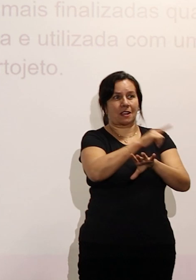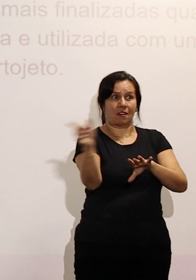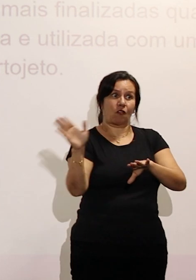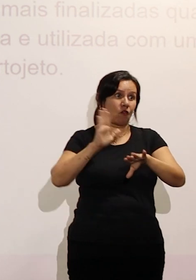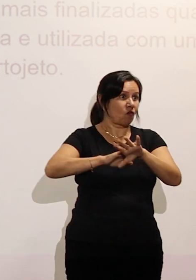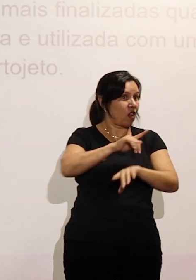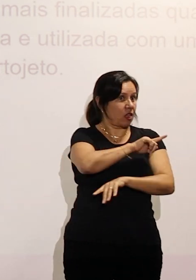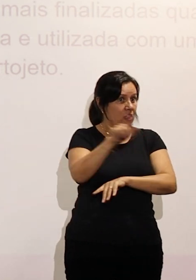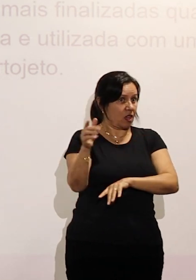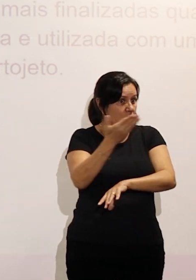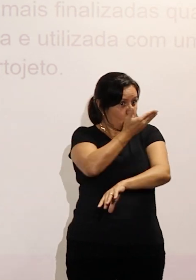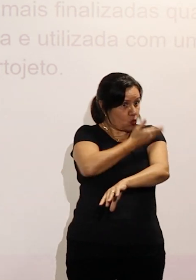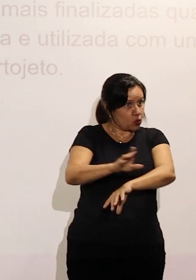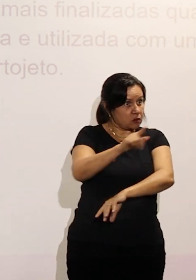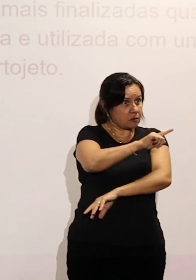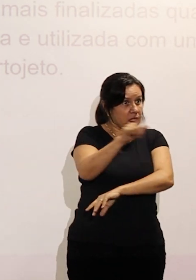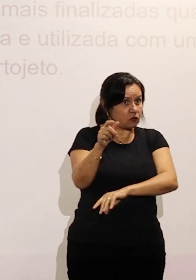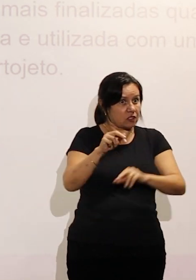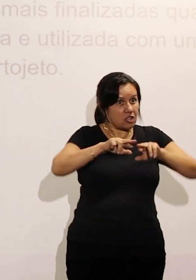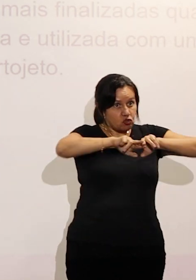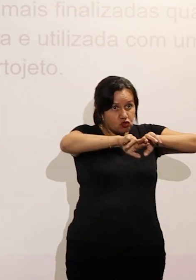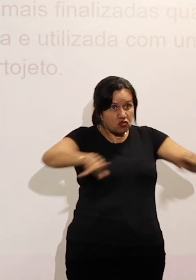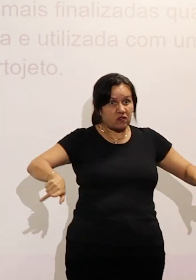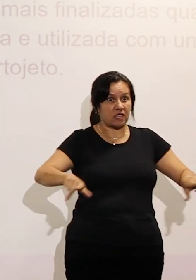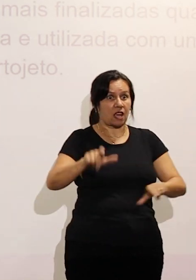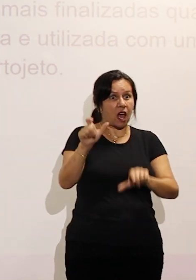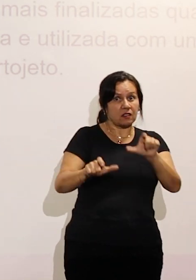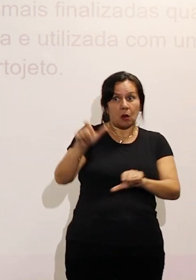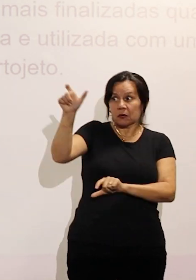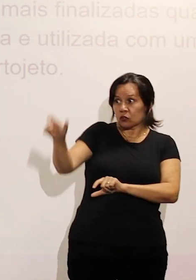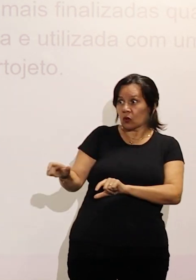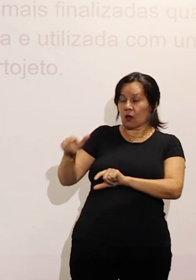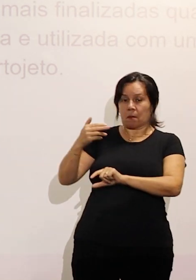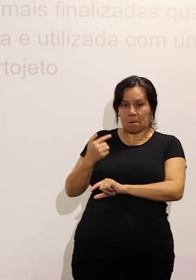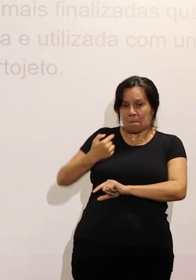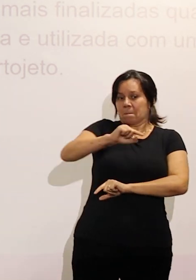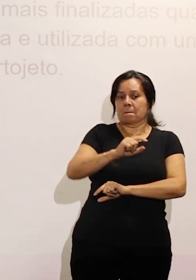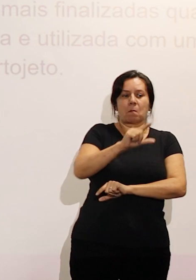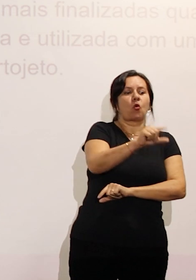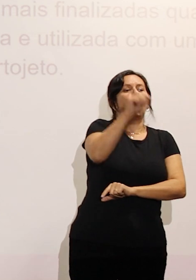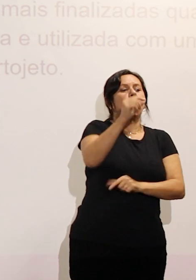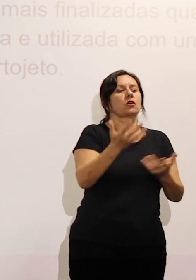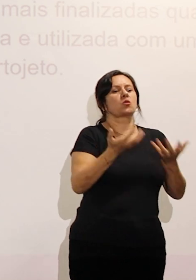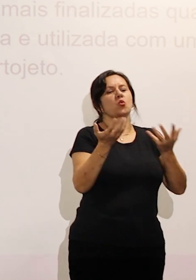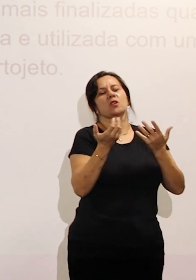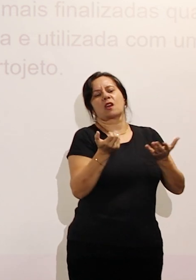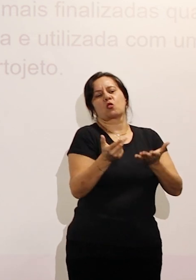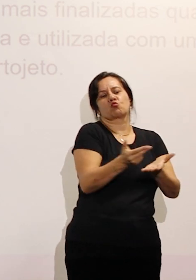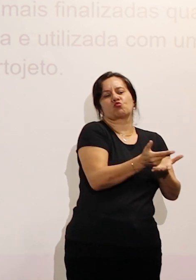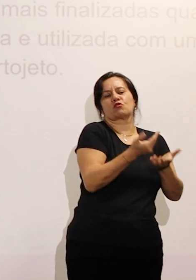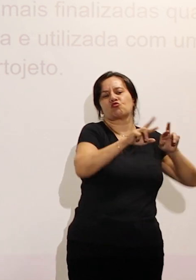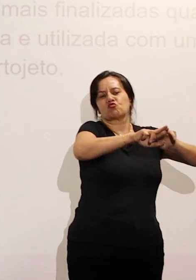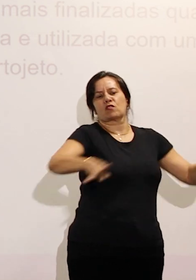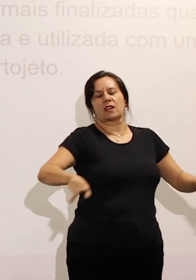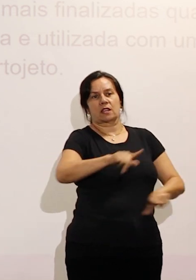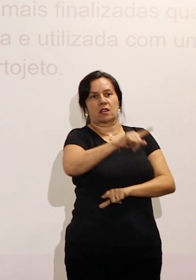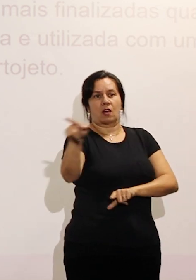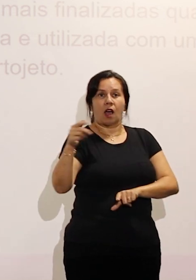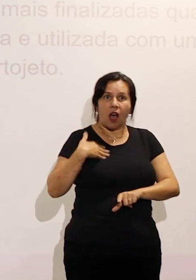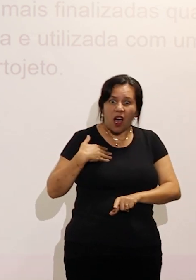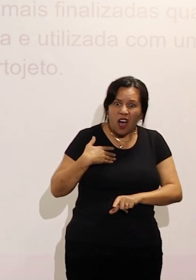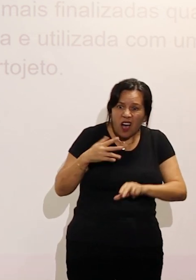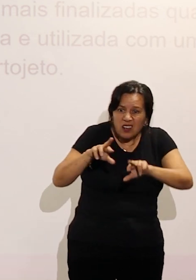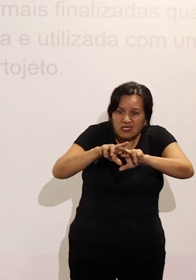fazer. Se você está acostumado a, pelo menos, fazer coisas diversas, mesmo que um cliente te dê uma coisa que é totalmente diferente de tudo que você já fez, o fato